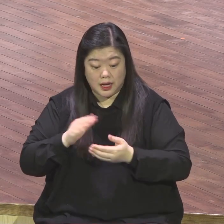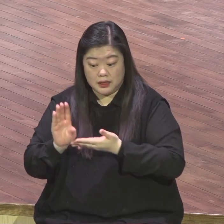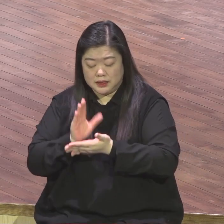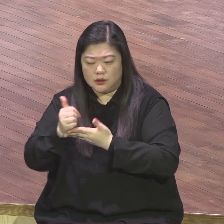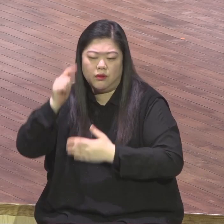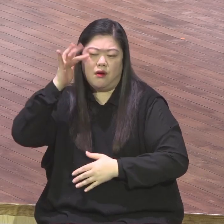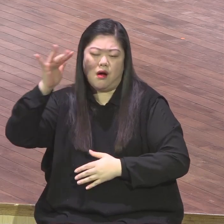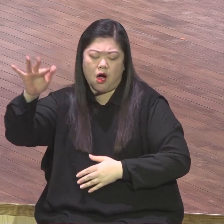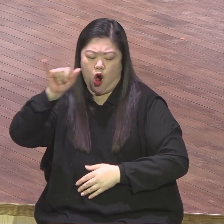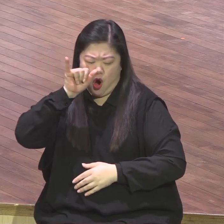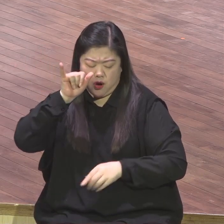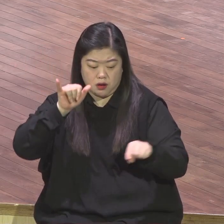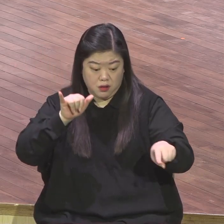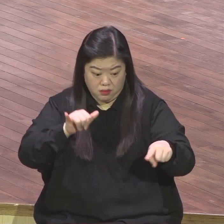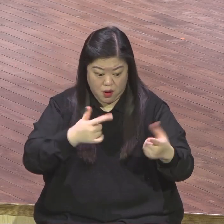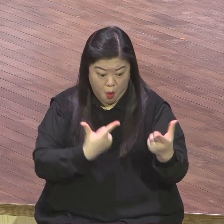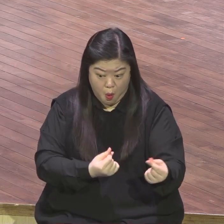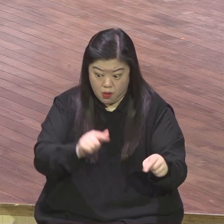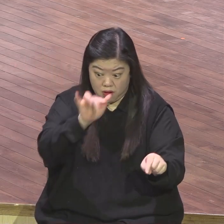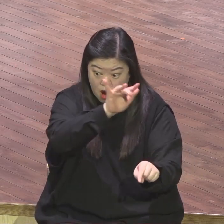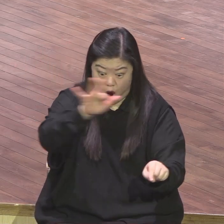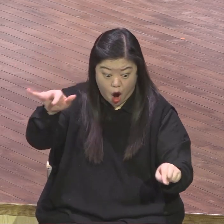부름의 상이 예비되어 있다.